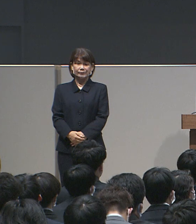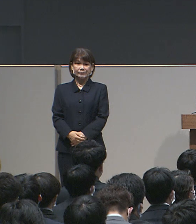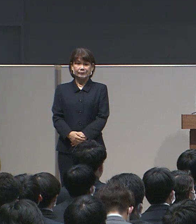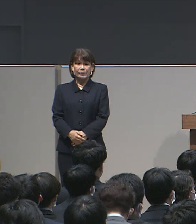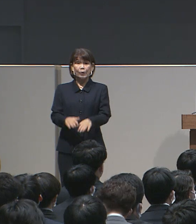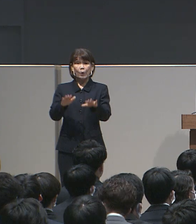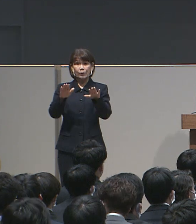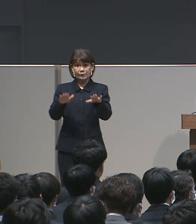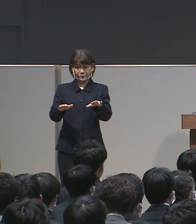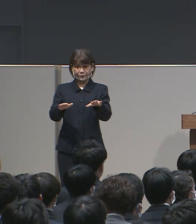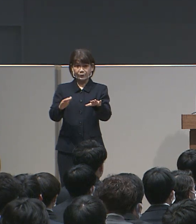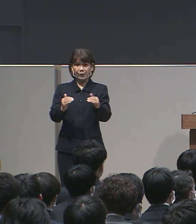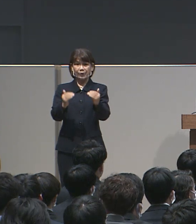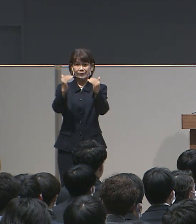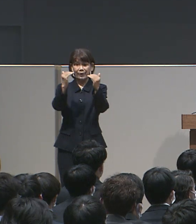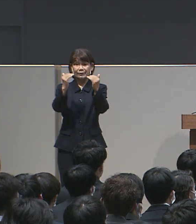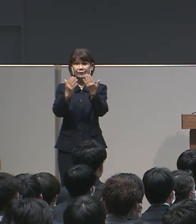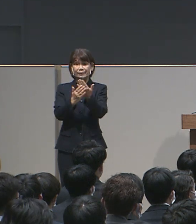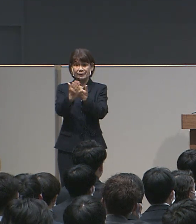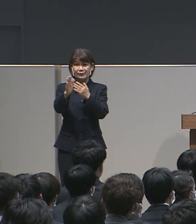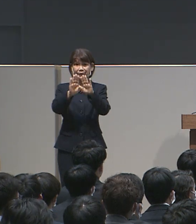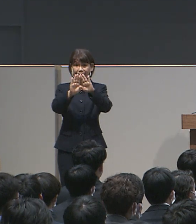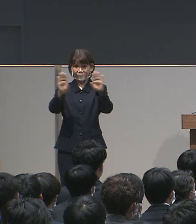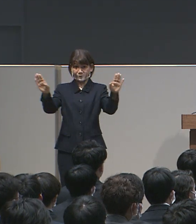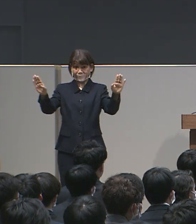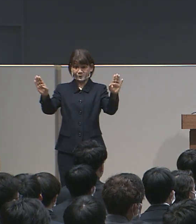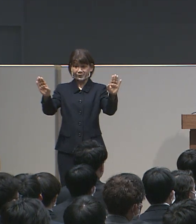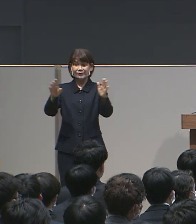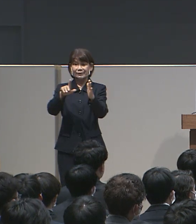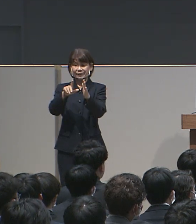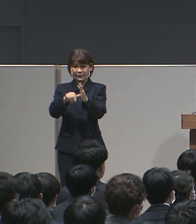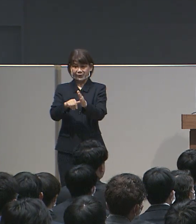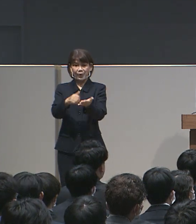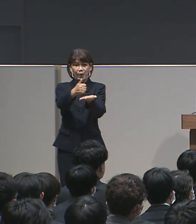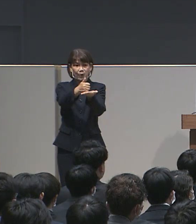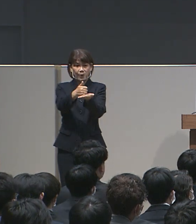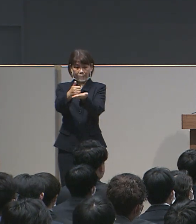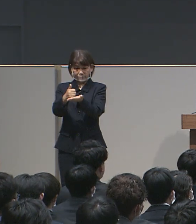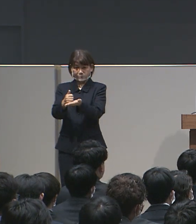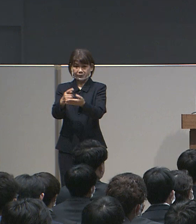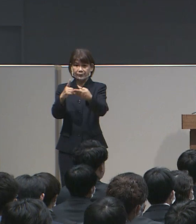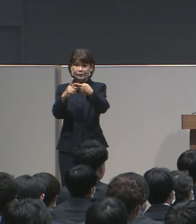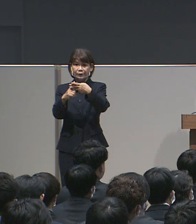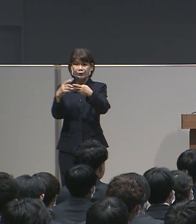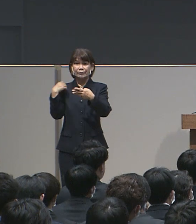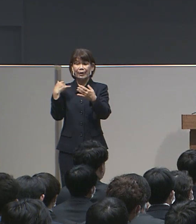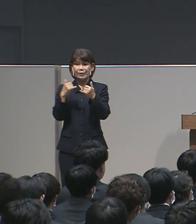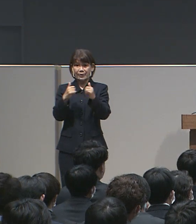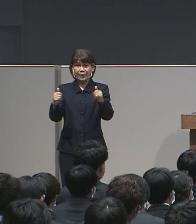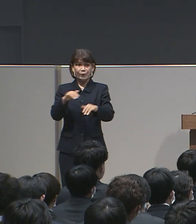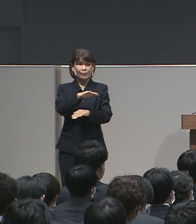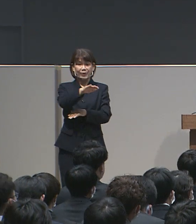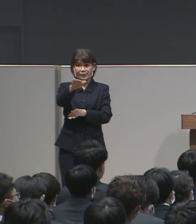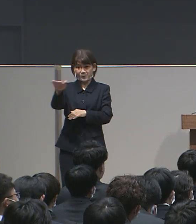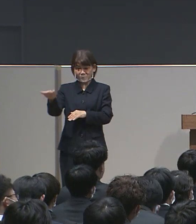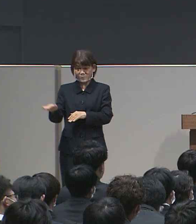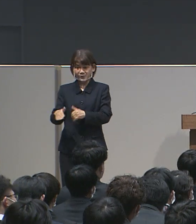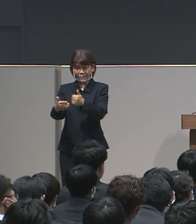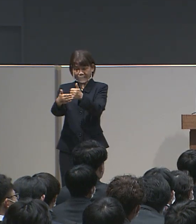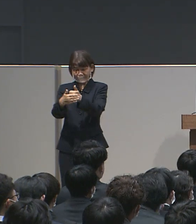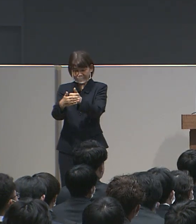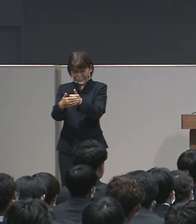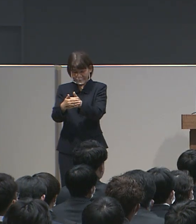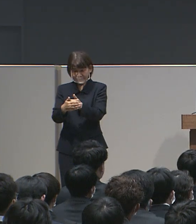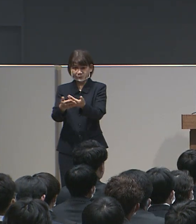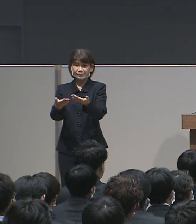本日の成人式開催にあたりご来賓被災者の皆様には温かいご支援を